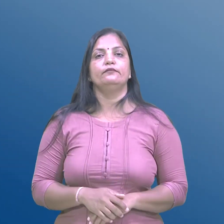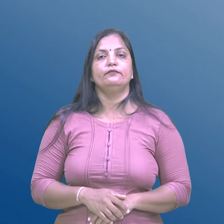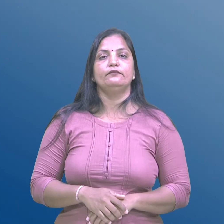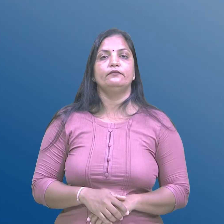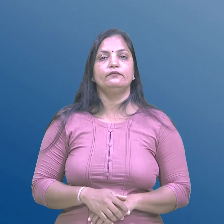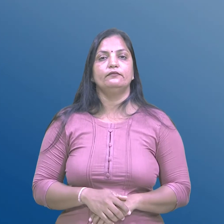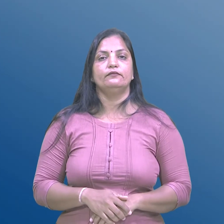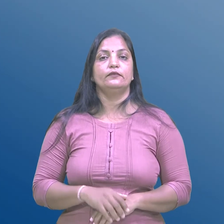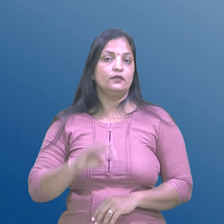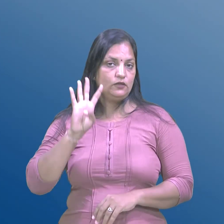ચોથું,